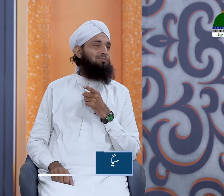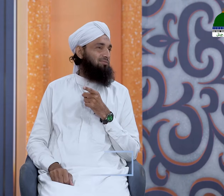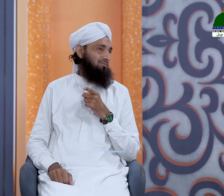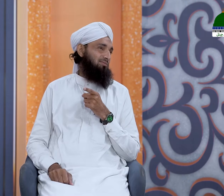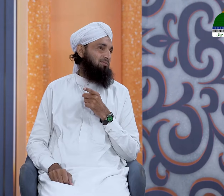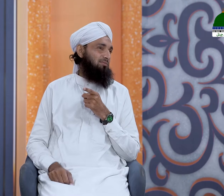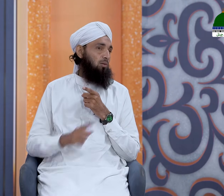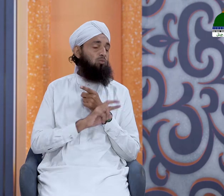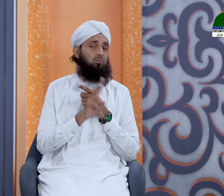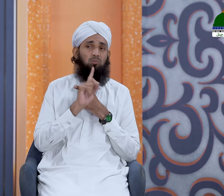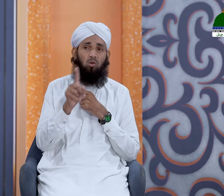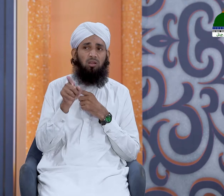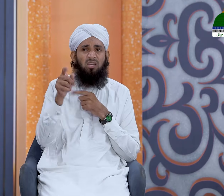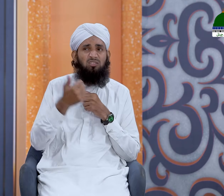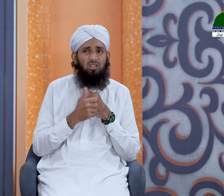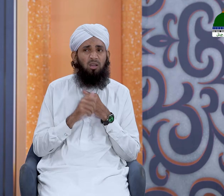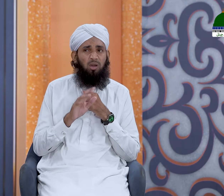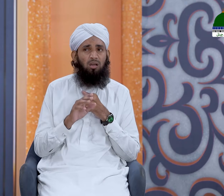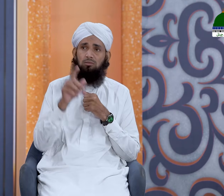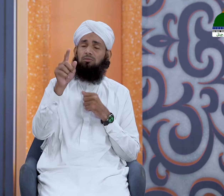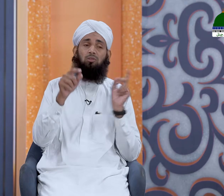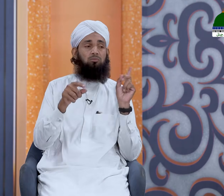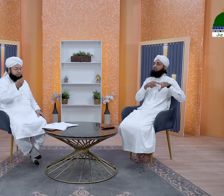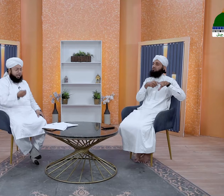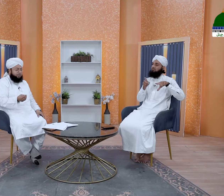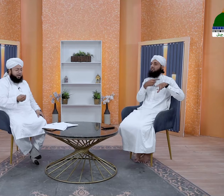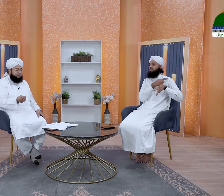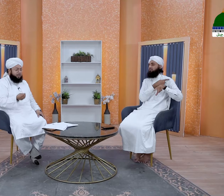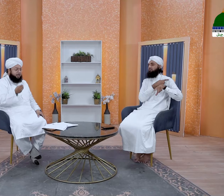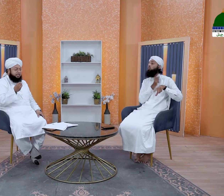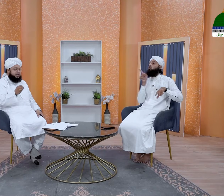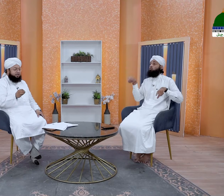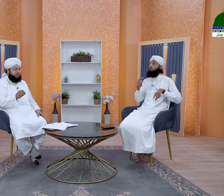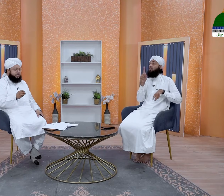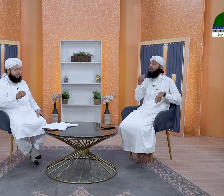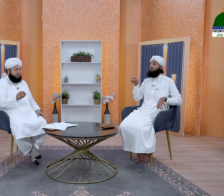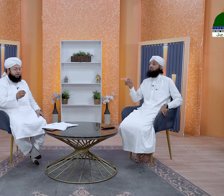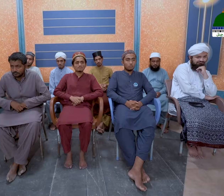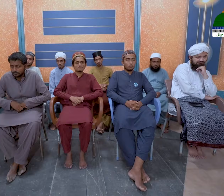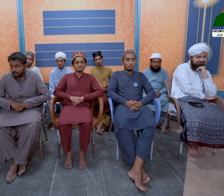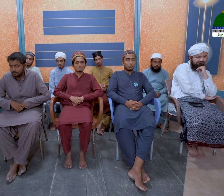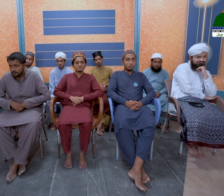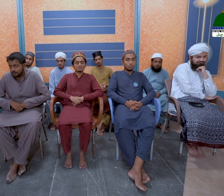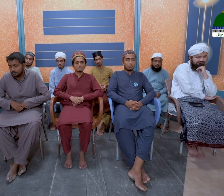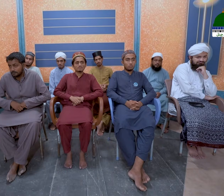ہے کہ یہ شراب پینے والا بندہ ہے تو اس کا کوئی قصور نہیں ہے. شراب خانے میں آنے جانے والے نے تہمت لگنے کی جگہ سے